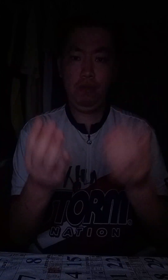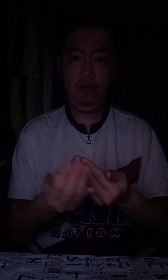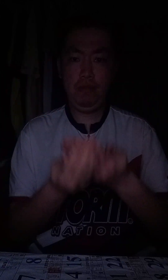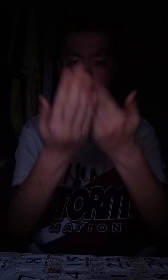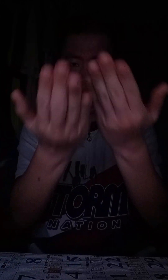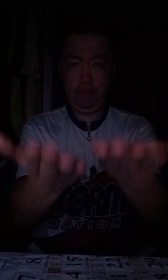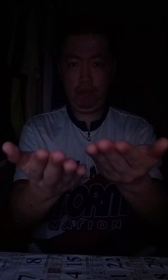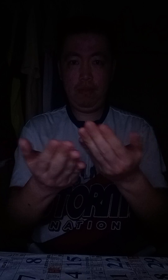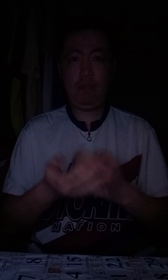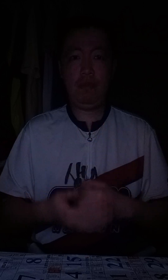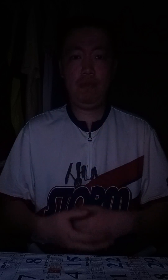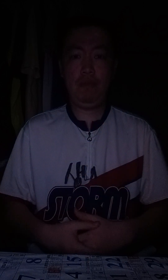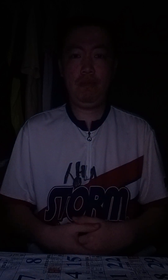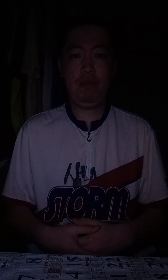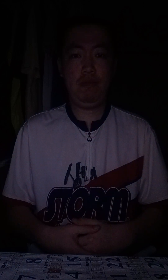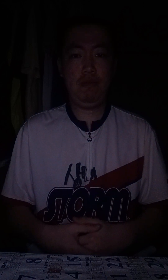기자가 취재했습니다.